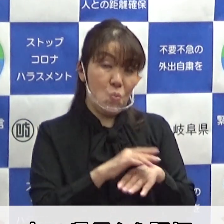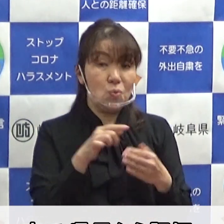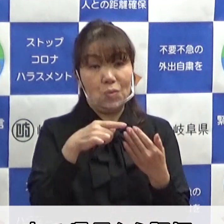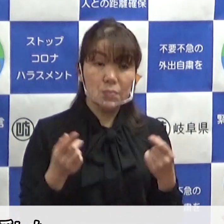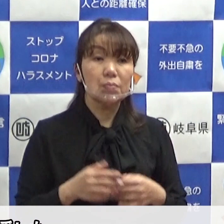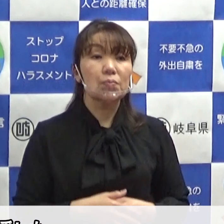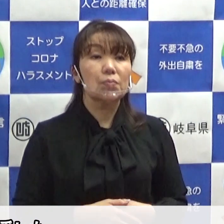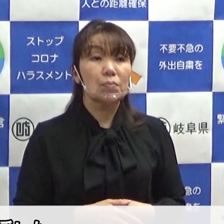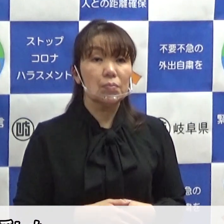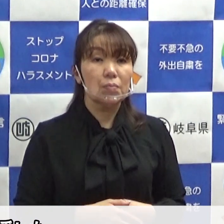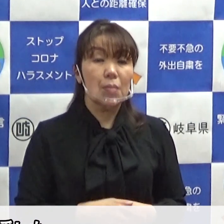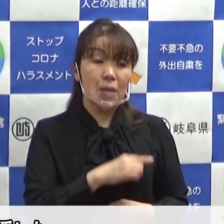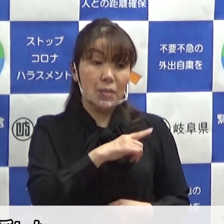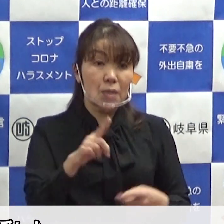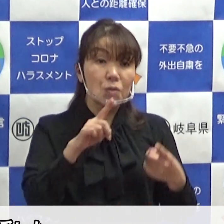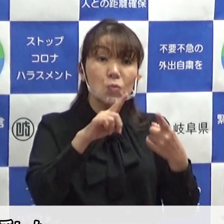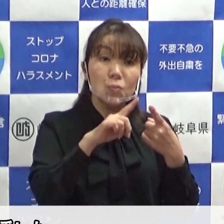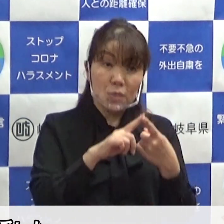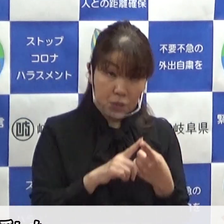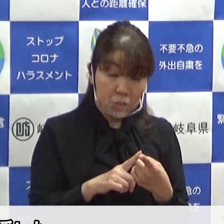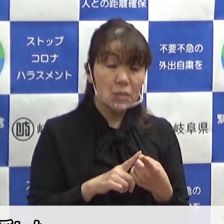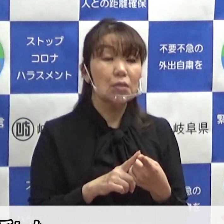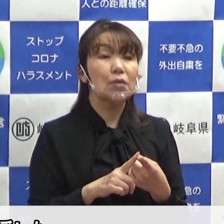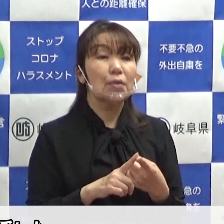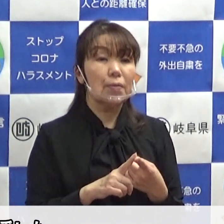。積極的にこの